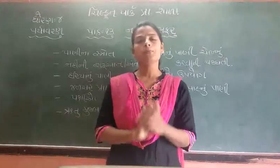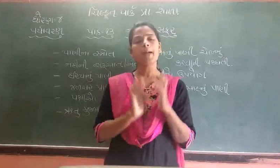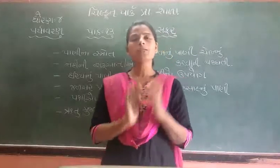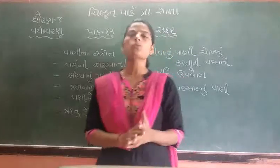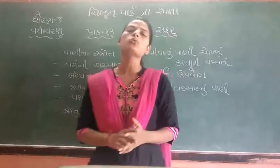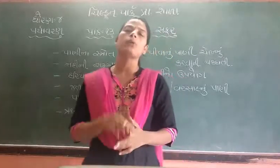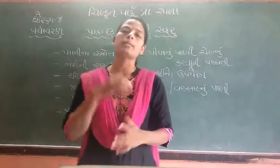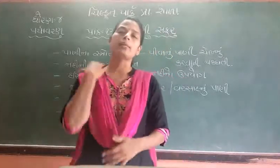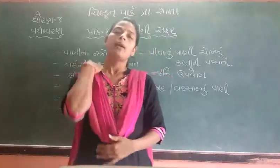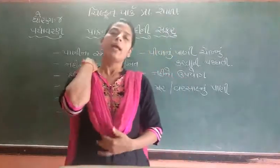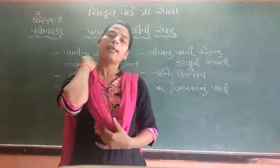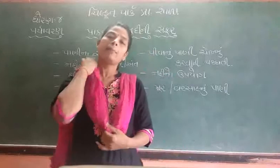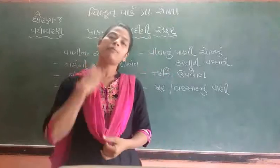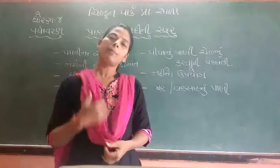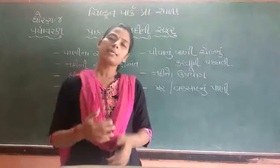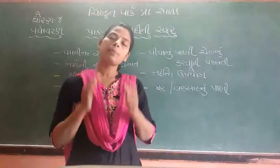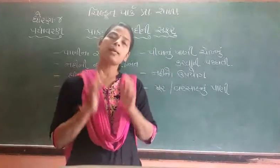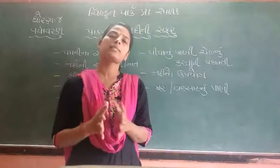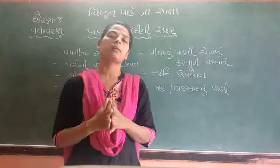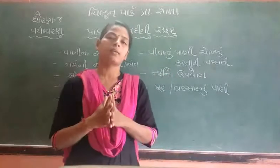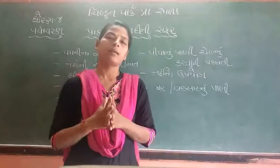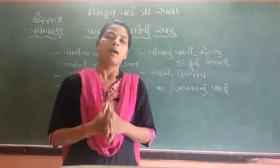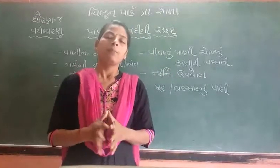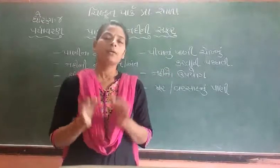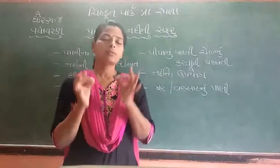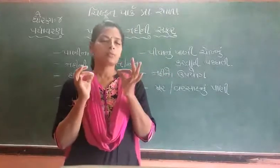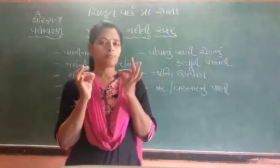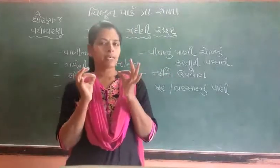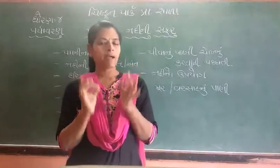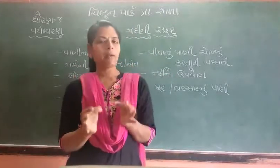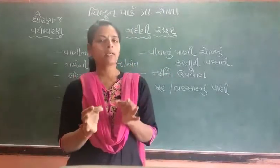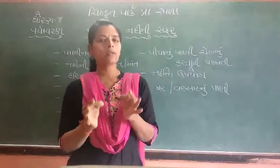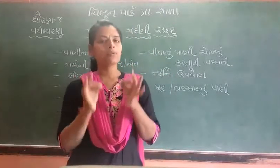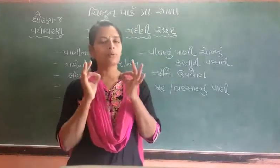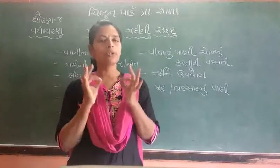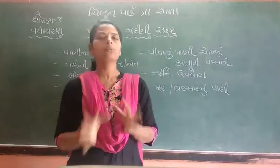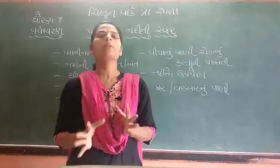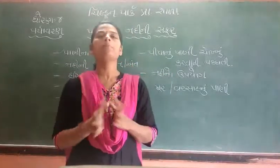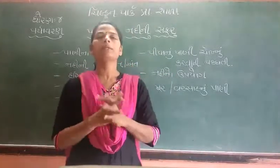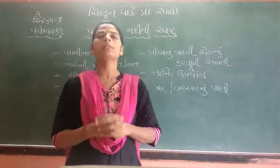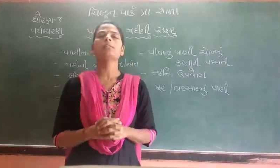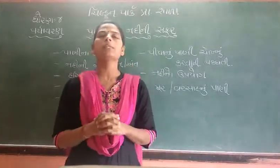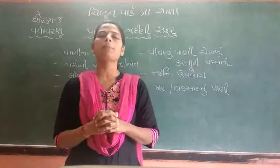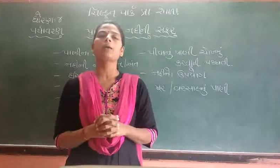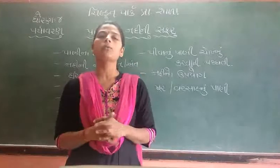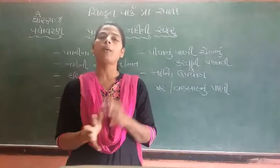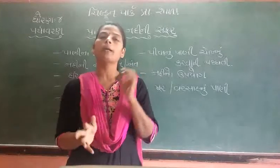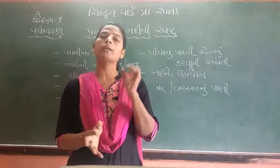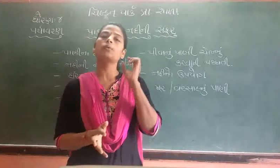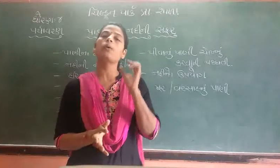પાણી ચોખ્ખું જ હોય છે, એને આપણે વપરાશમાં લઈ શકીએ, પણ પીવા માટેની સૌથી ઉત્તમ પદ્ધતિ છે ને બાળકો, પાણીને